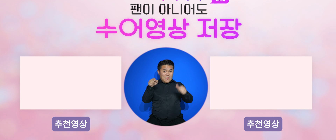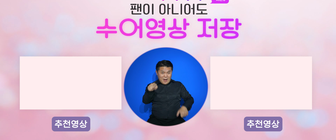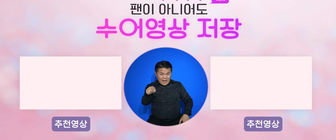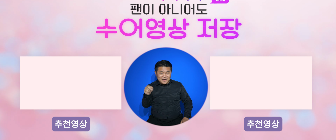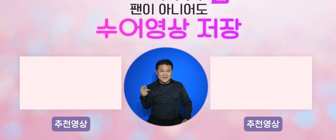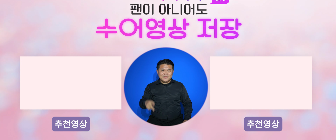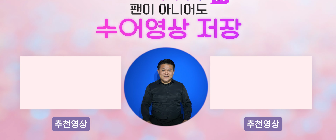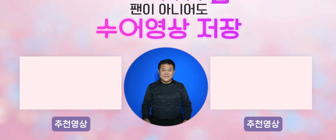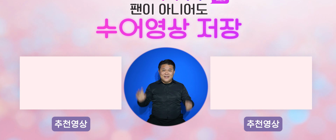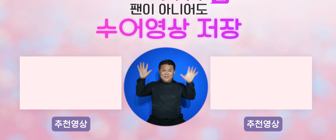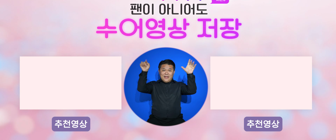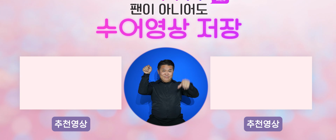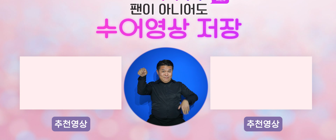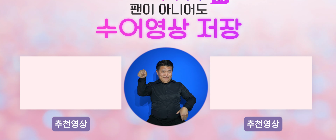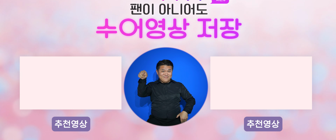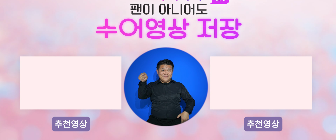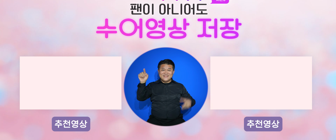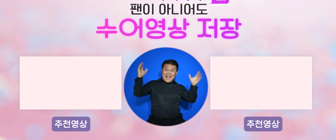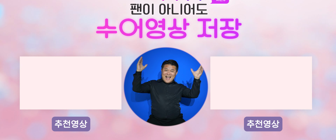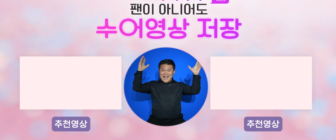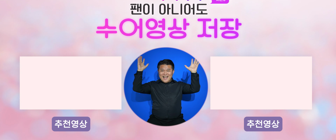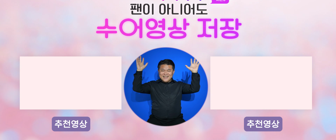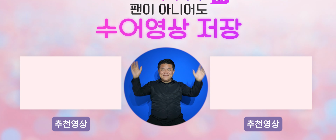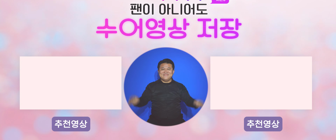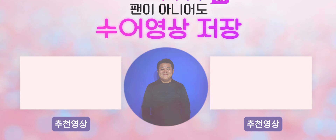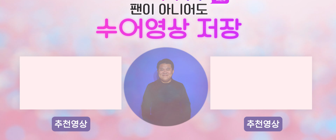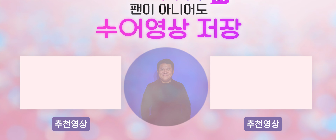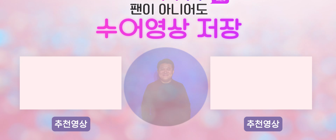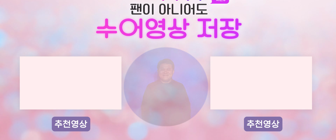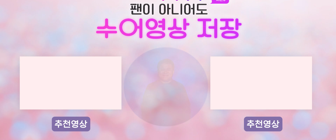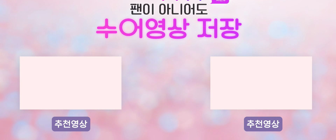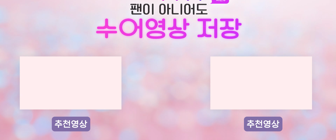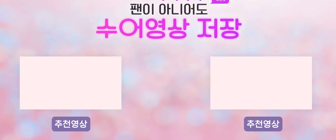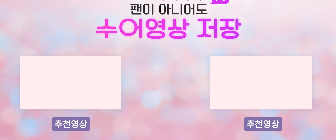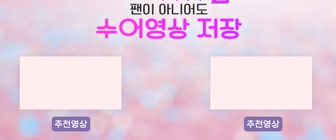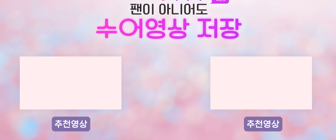너무 좋아요. 너무 아직 저에게 했으면 좋겠어요. 그래서